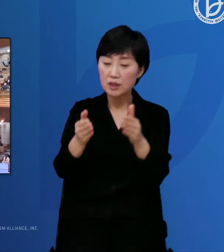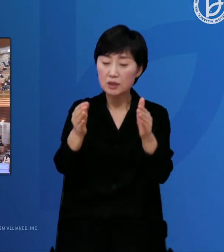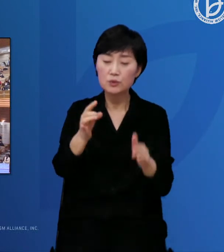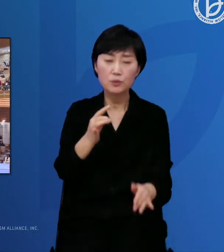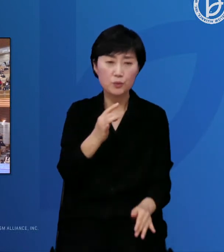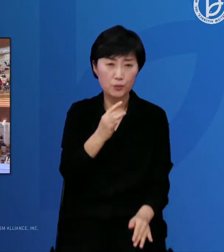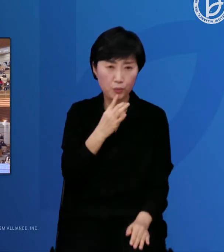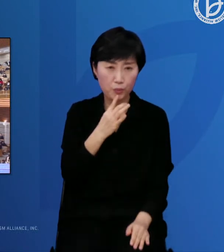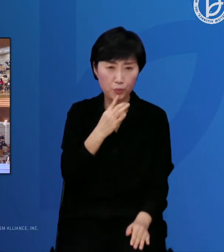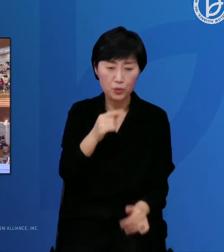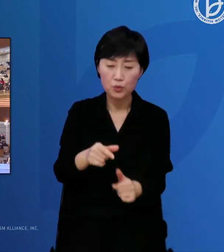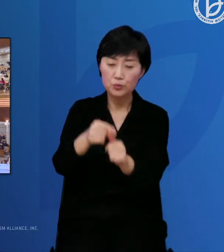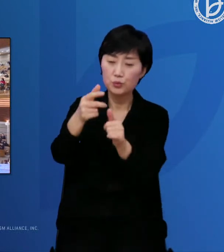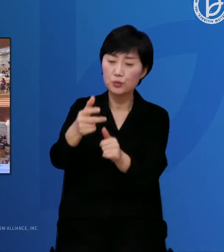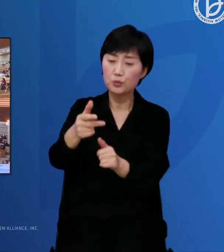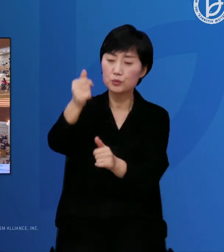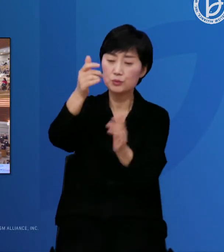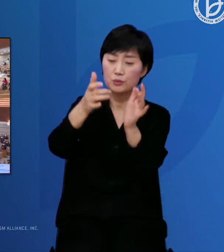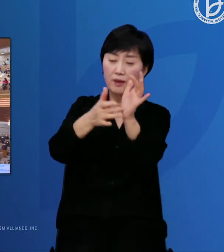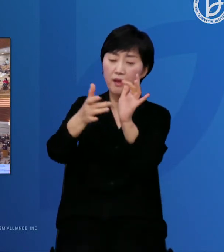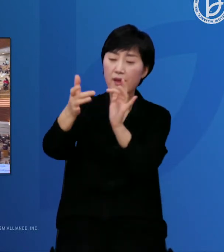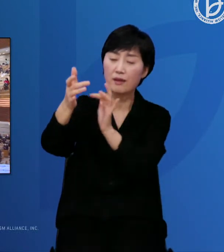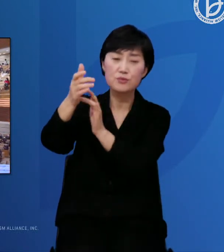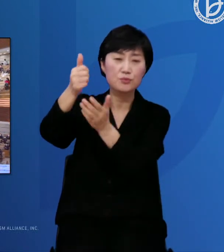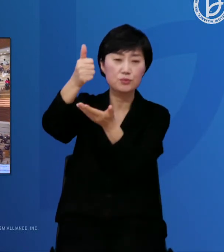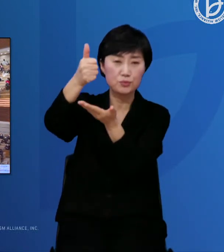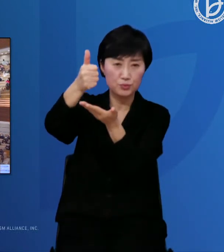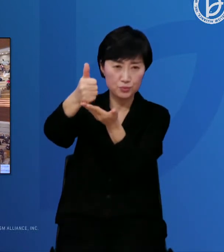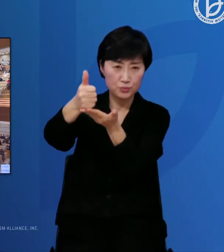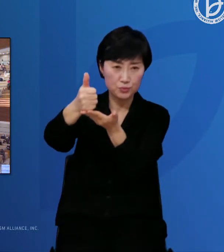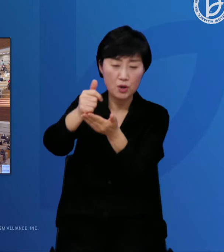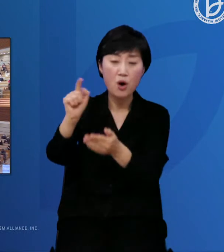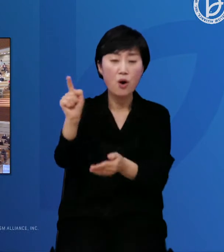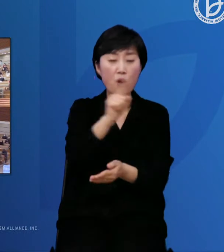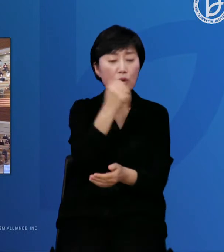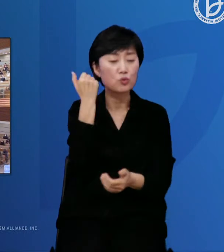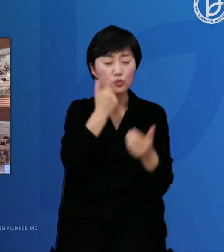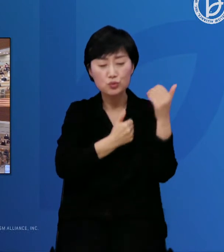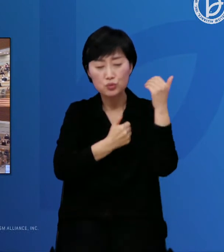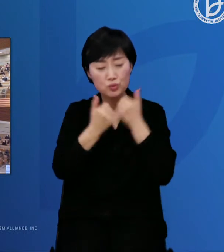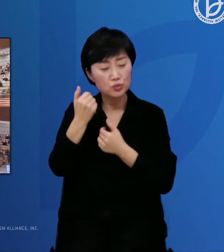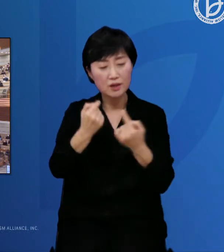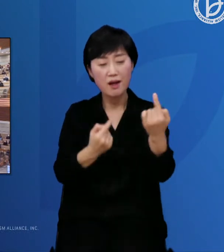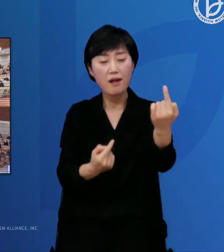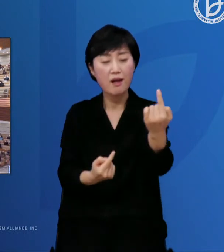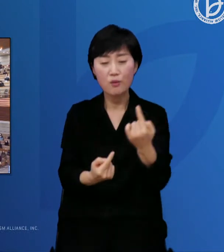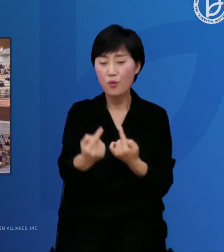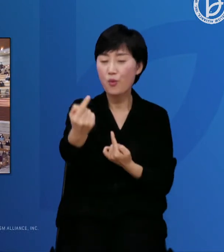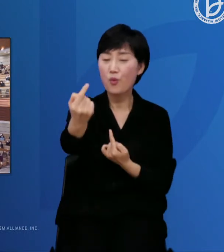생명길을 오직 구주 예수님 어느 누구나